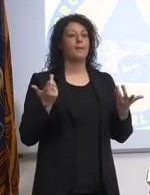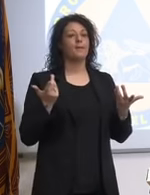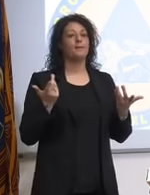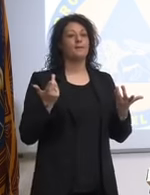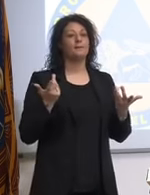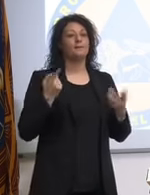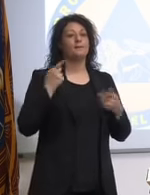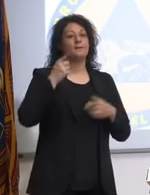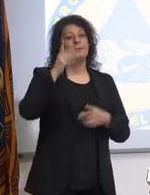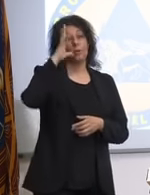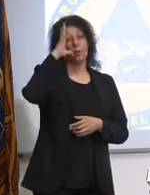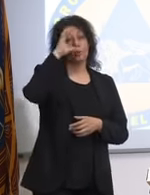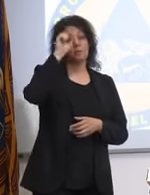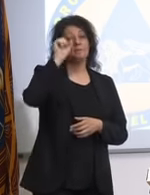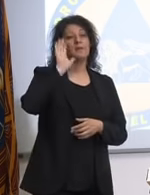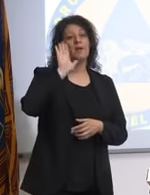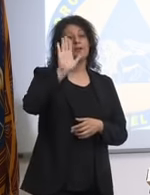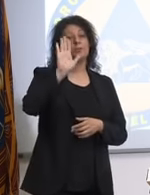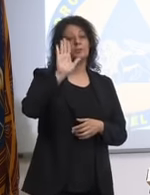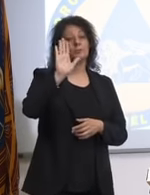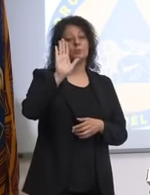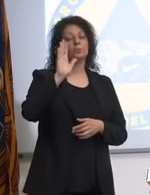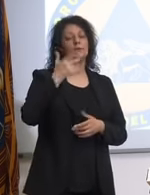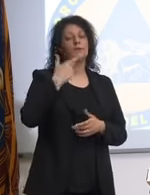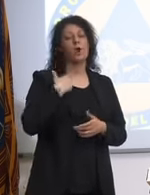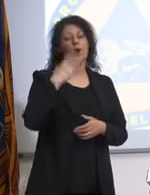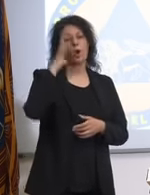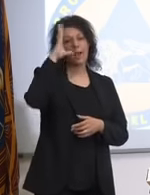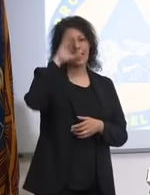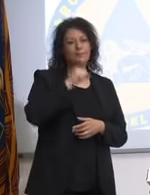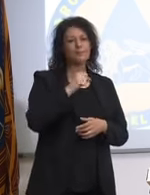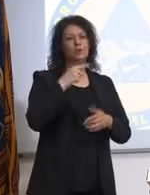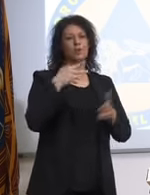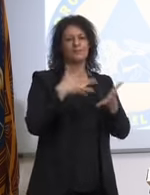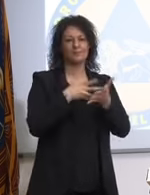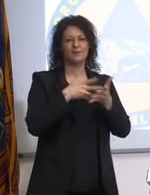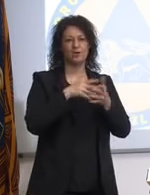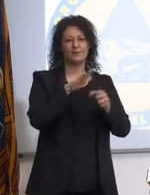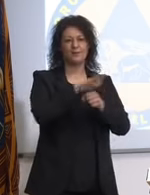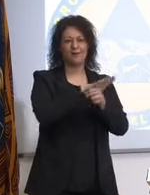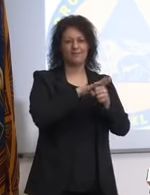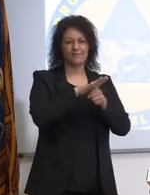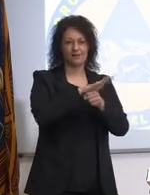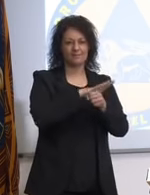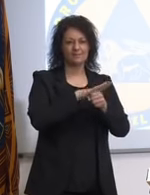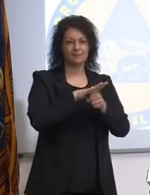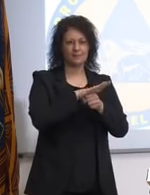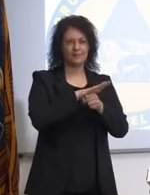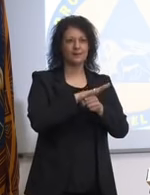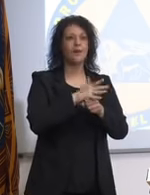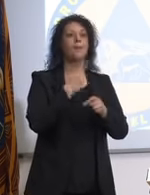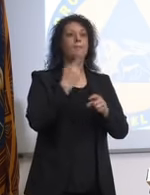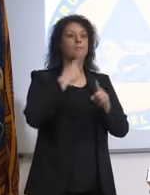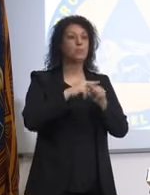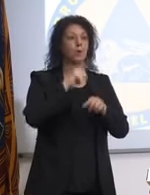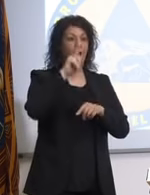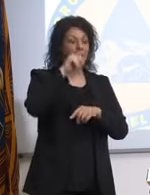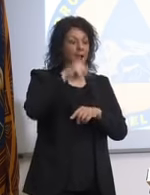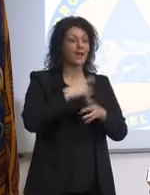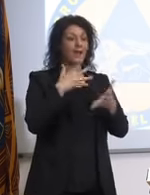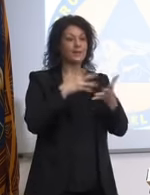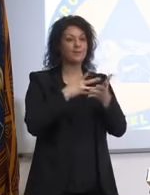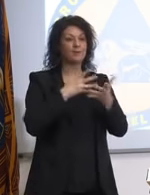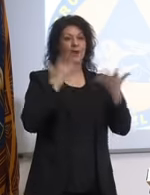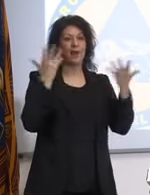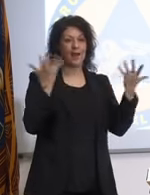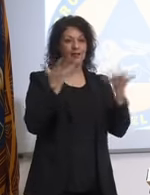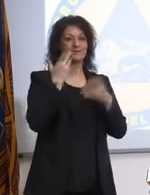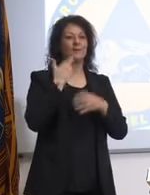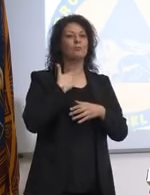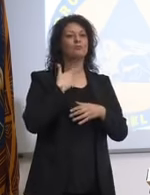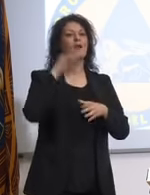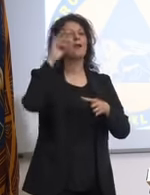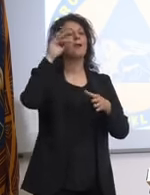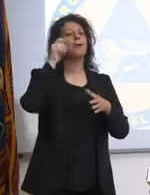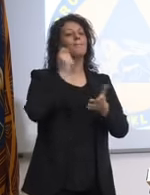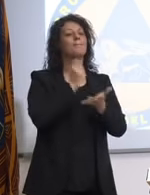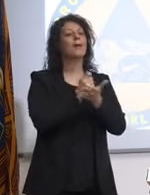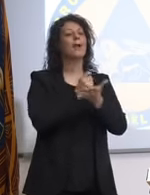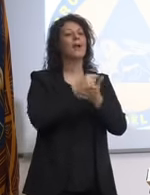prerogative dell'università, cioè capisco le difficoltà, a questo si aggiunge coloro che devono pagare l'affitto per un alloggio